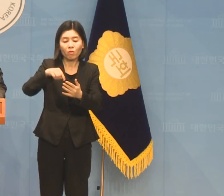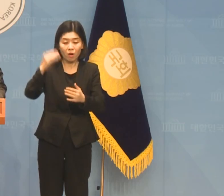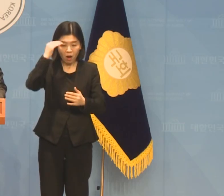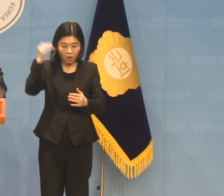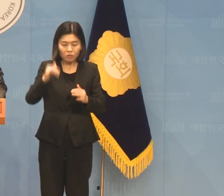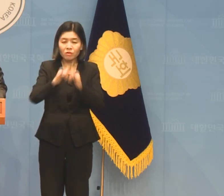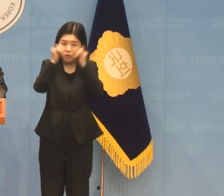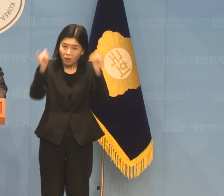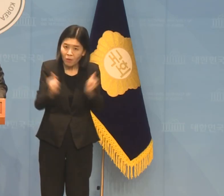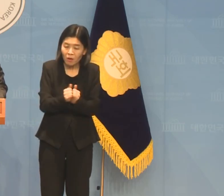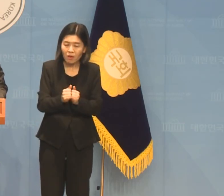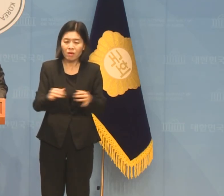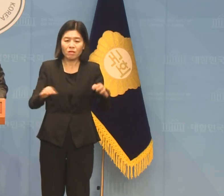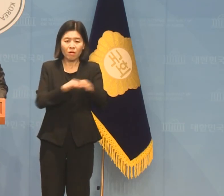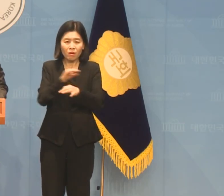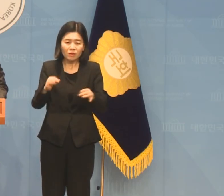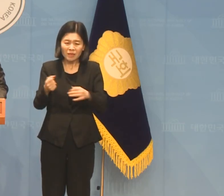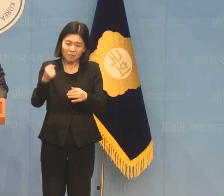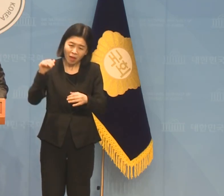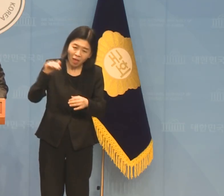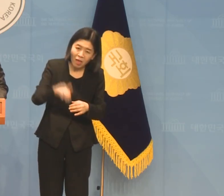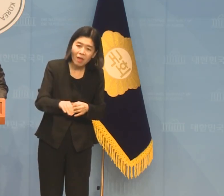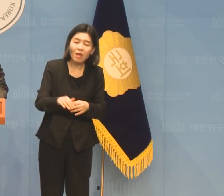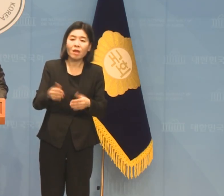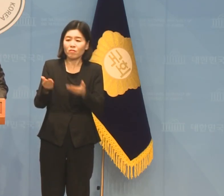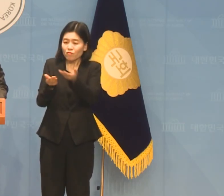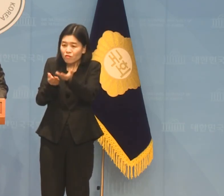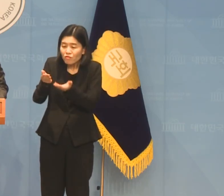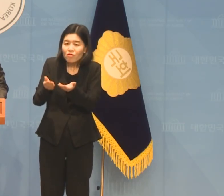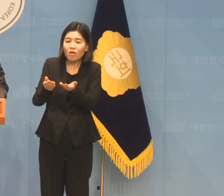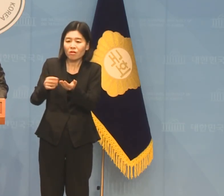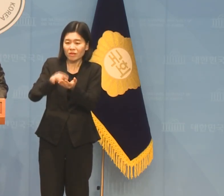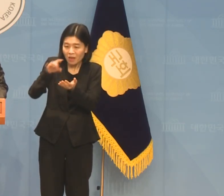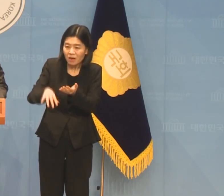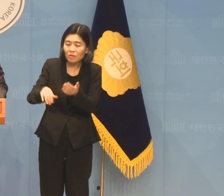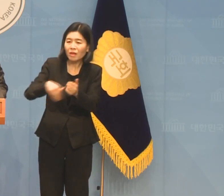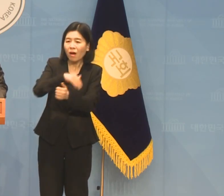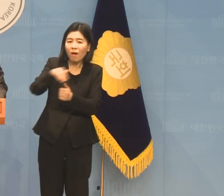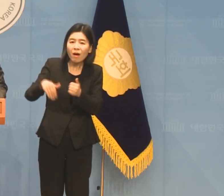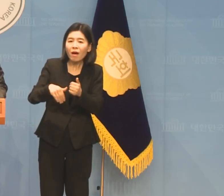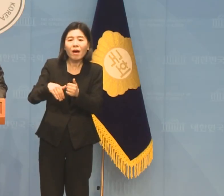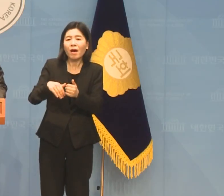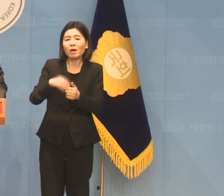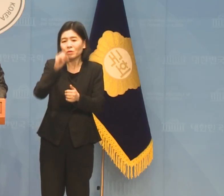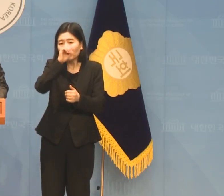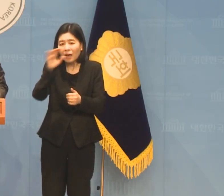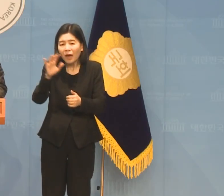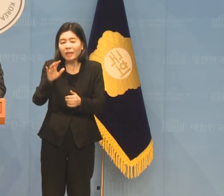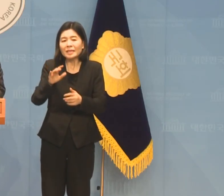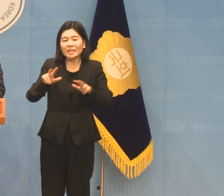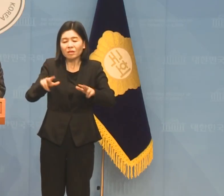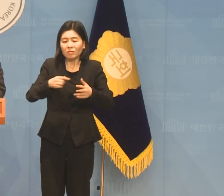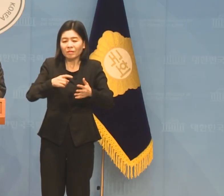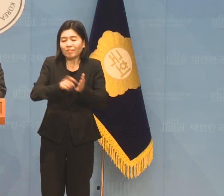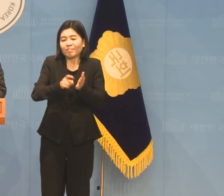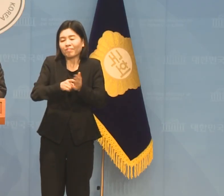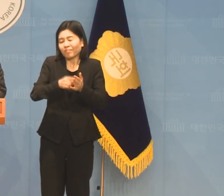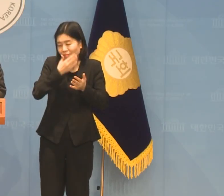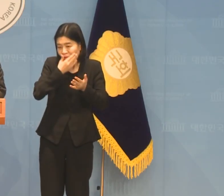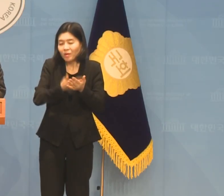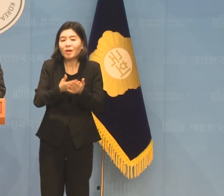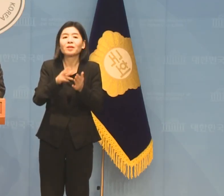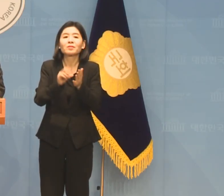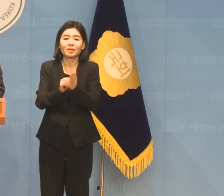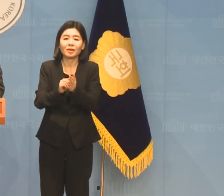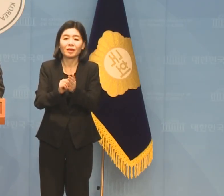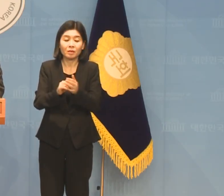경제 경쟁력 약화, 대외 무역 환경 악화 등 여러 가지 시급하고 중대한 위기에 직면해 있습니다. 또한 심각한